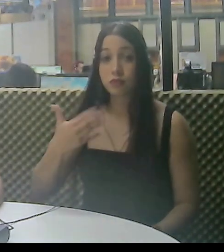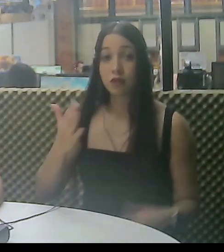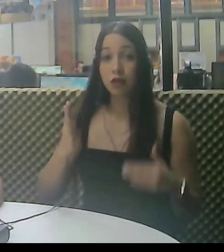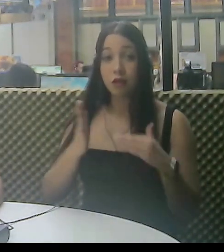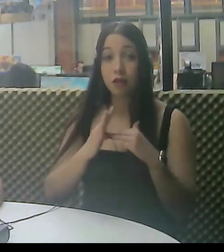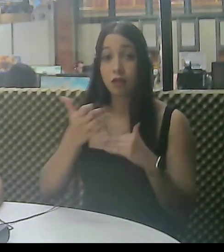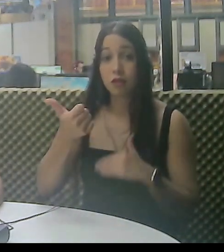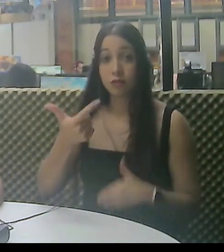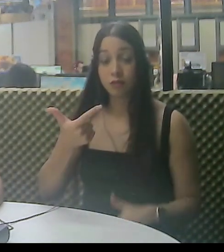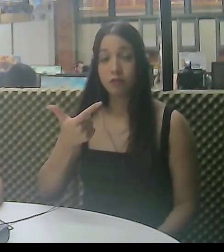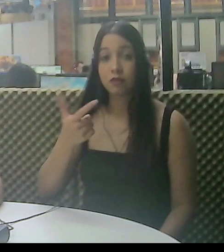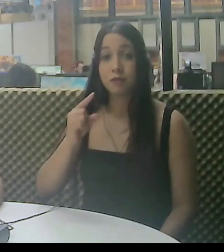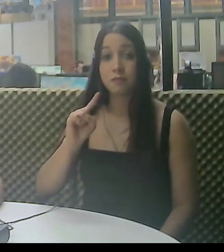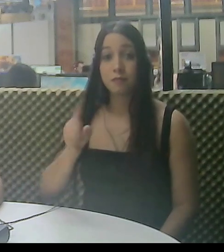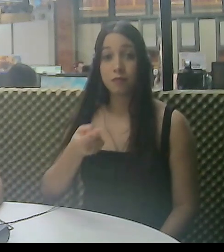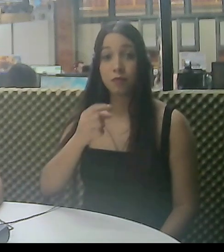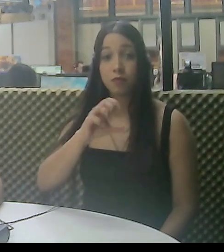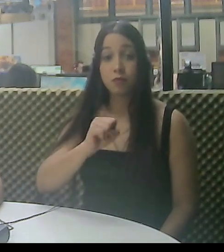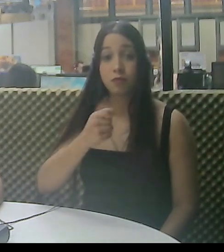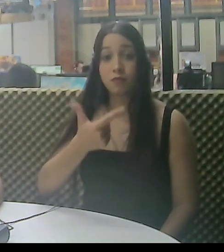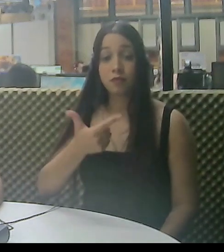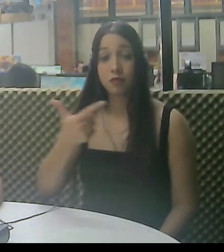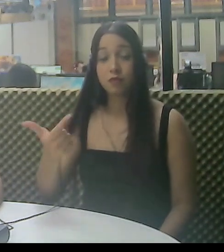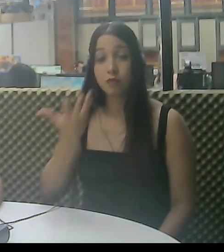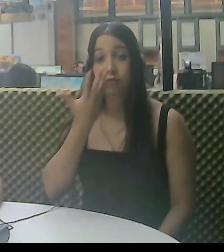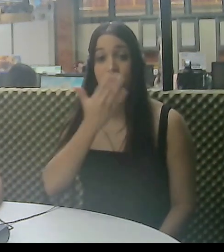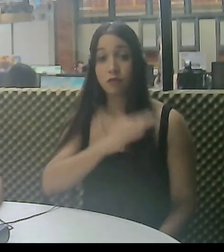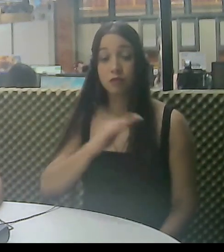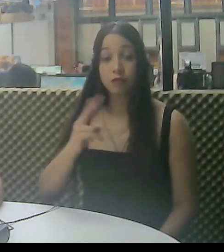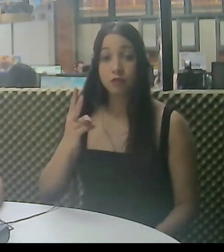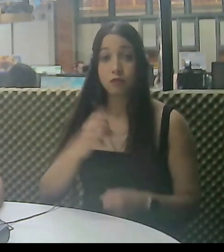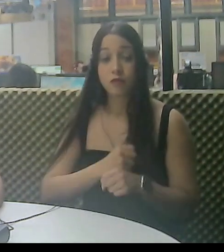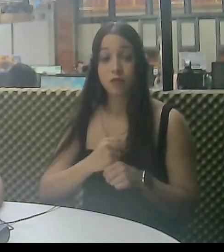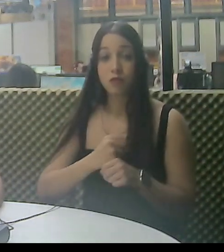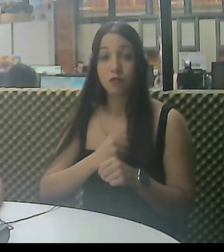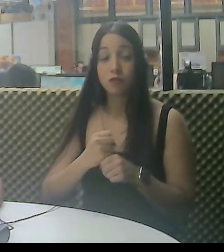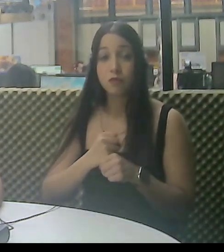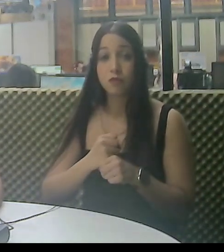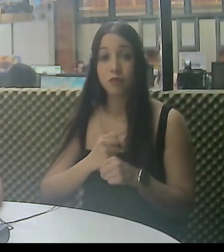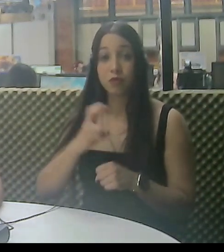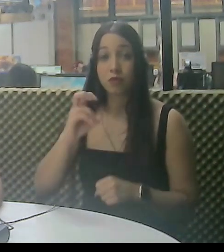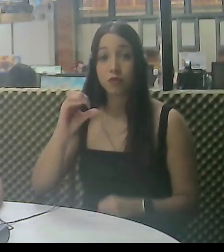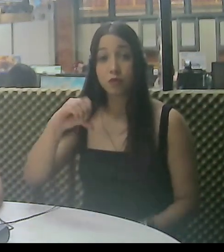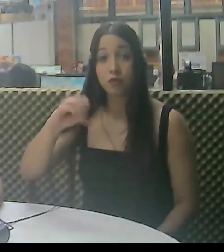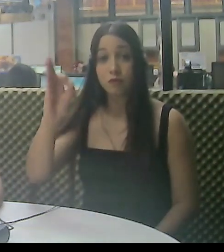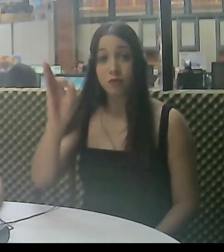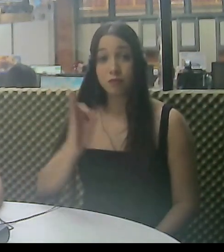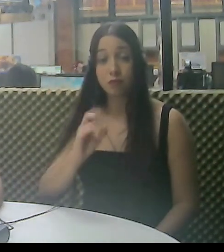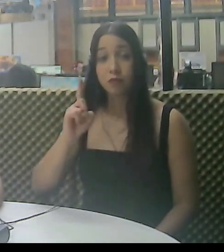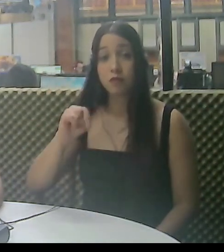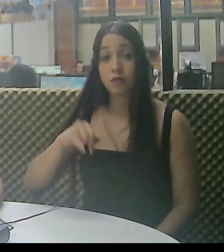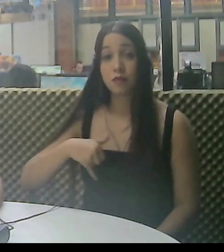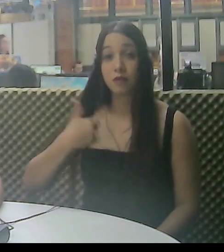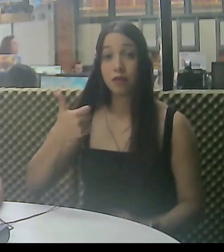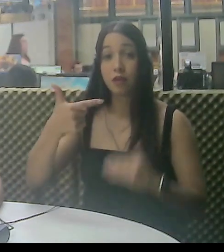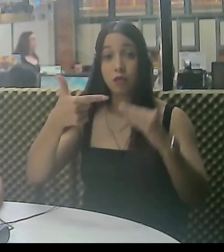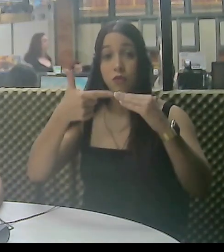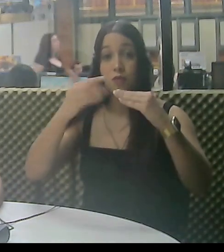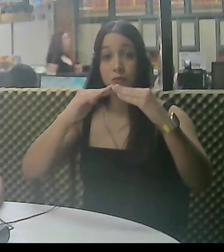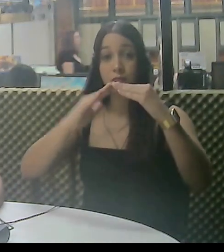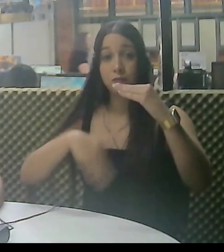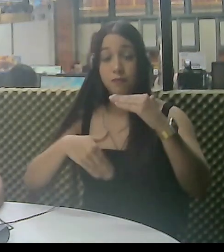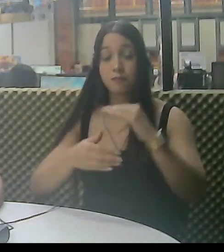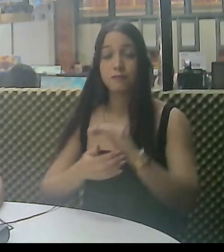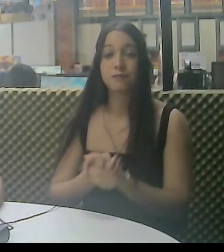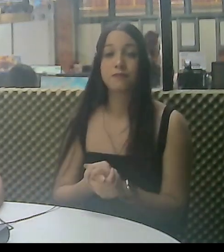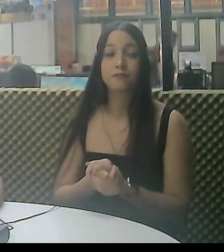Das 1.826 crianças atendidas nos últimos 2 anos, 59% delas são menores de 2 anos de